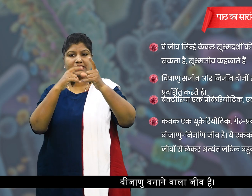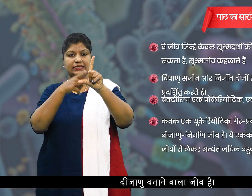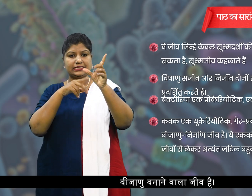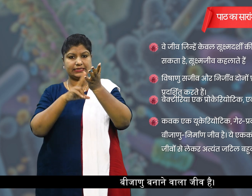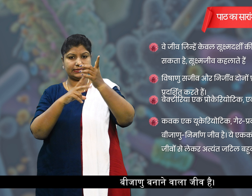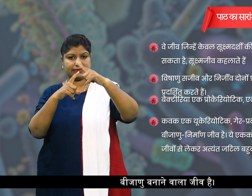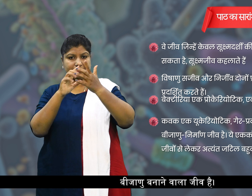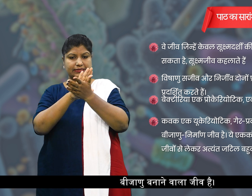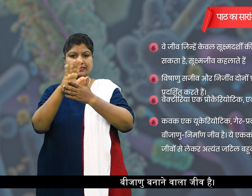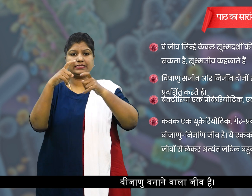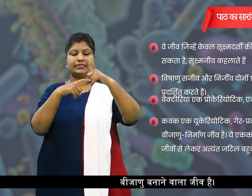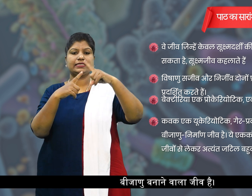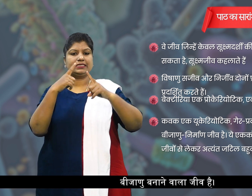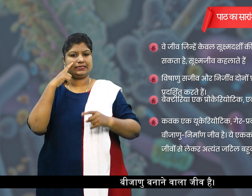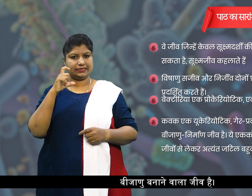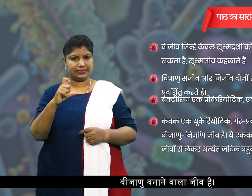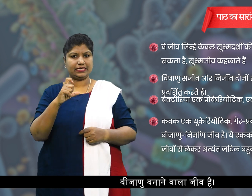बीजाणु बनाने वाला जीव है।